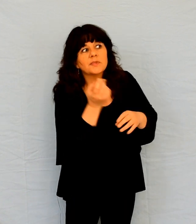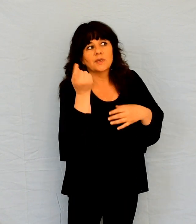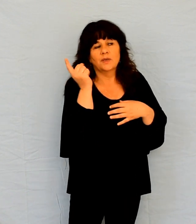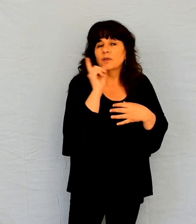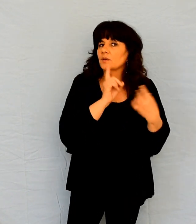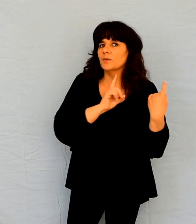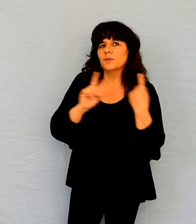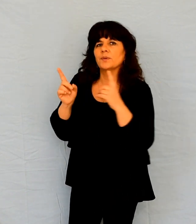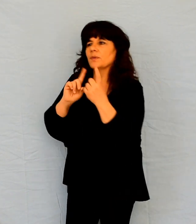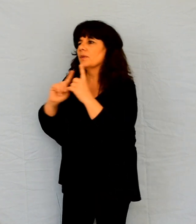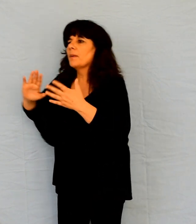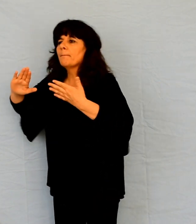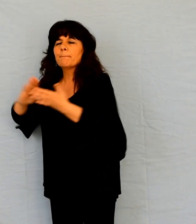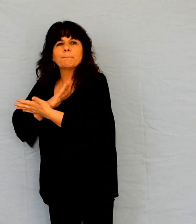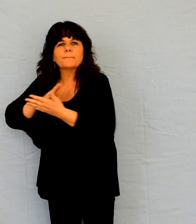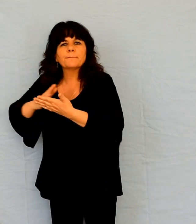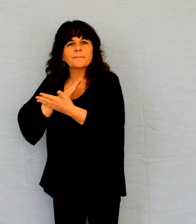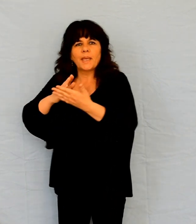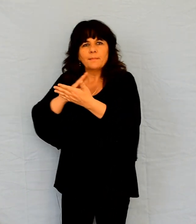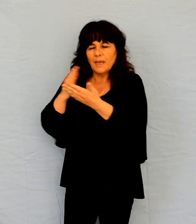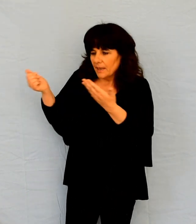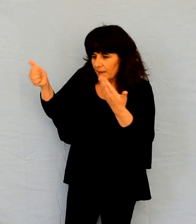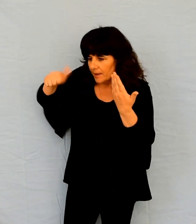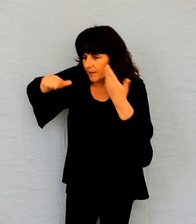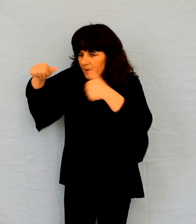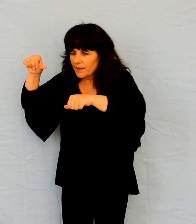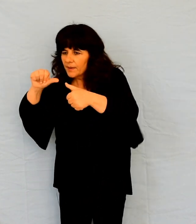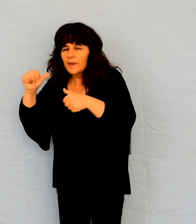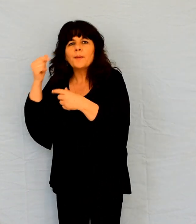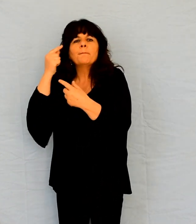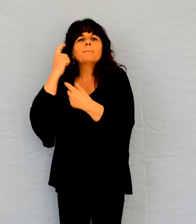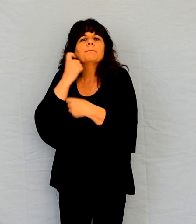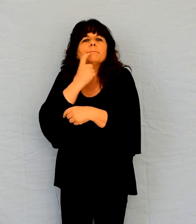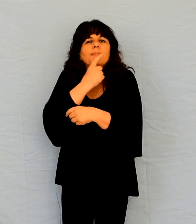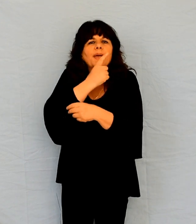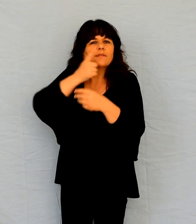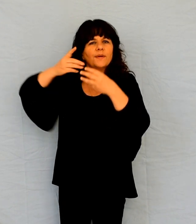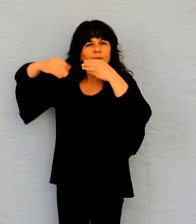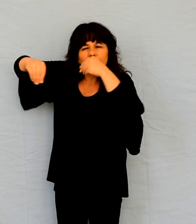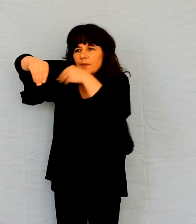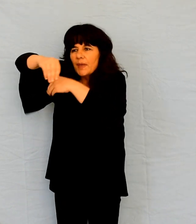Et durant le sabbat, elles observèrent le repos prescrit.